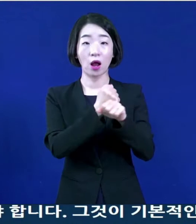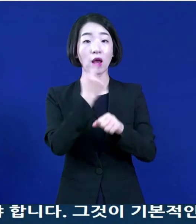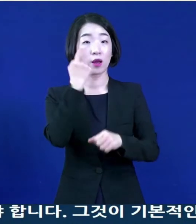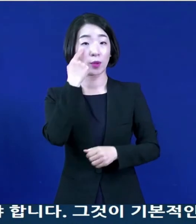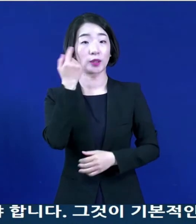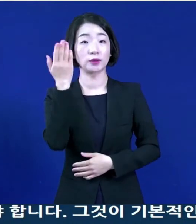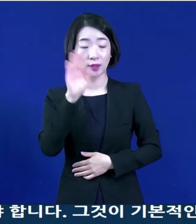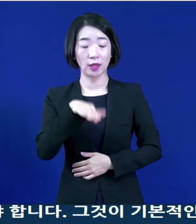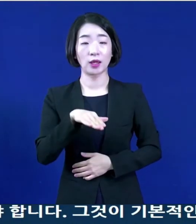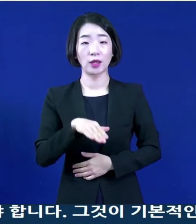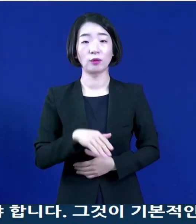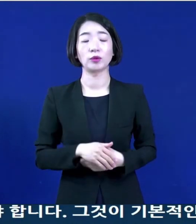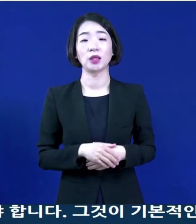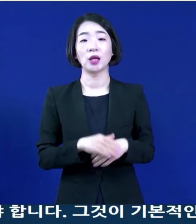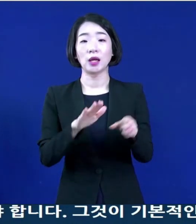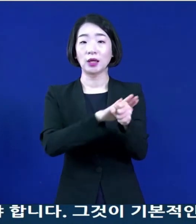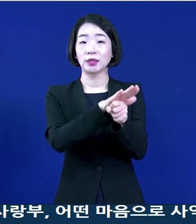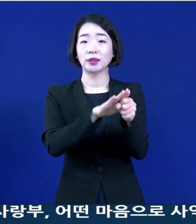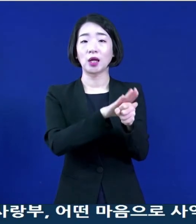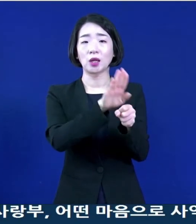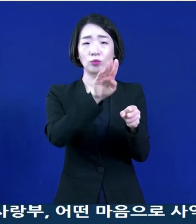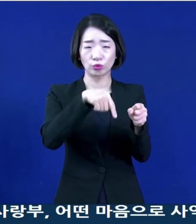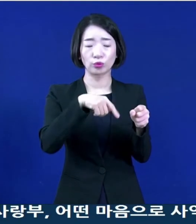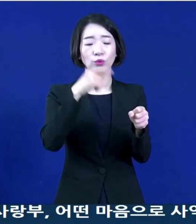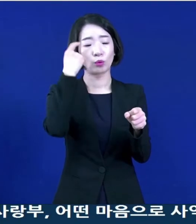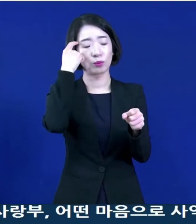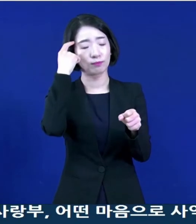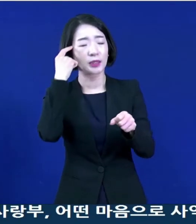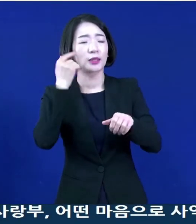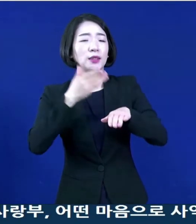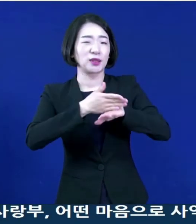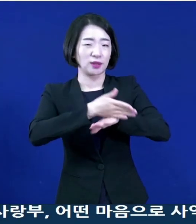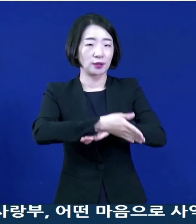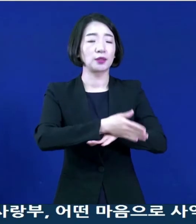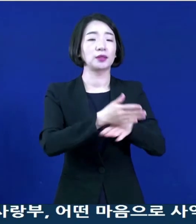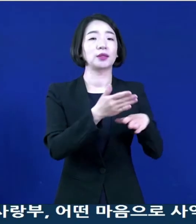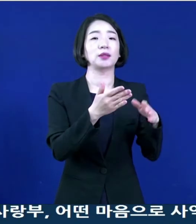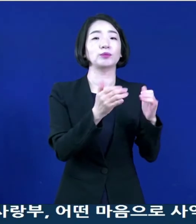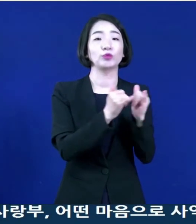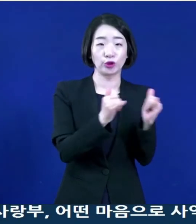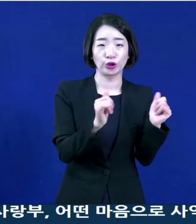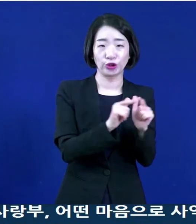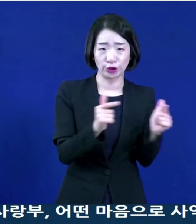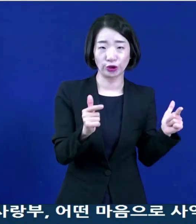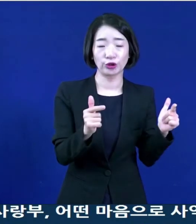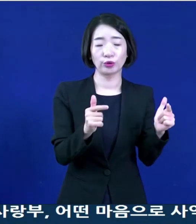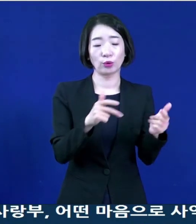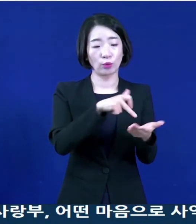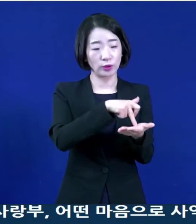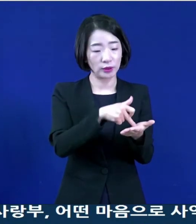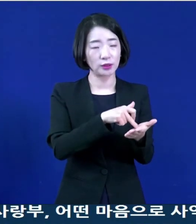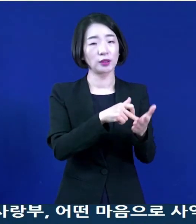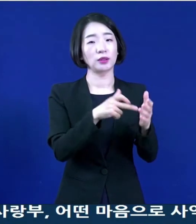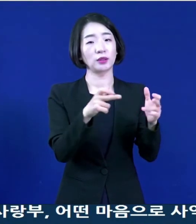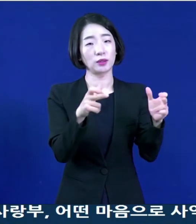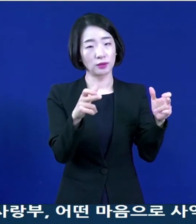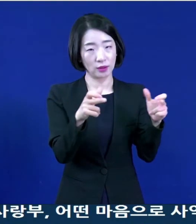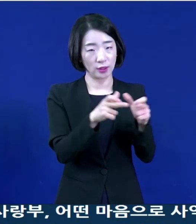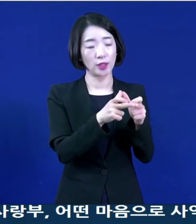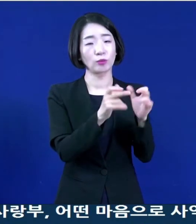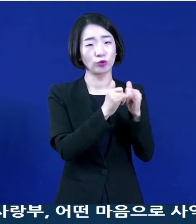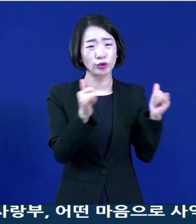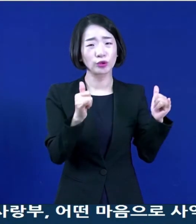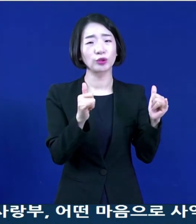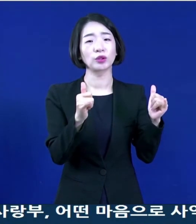이 지체 또 정신적으로 약함이 있는 우리 형제 자매님들, 이 사랑부 공동체의 핵심은 복지가